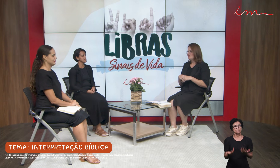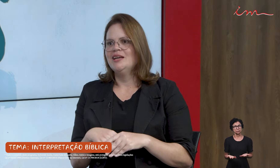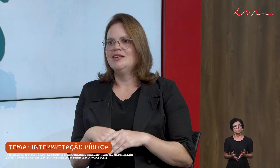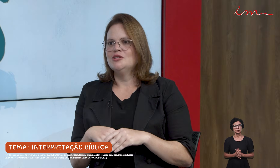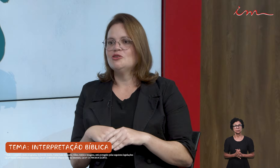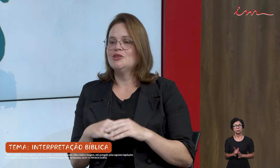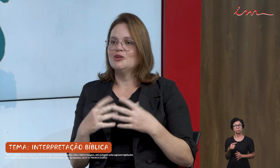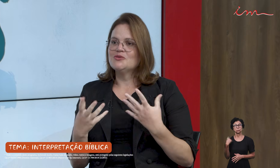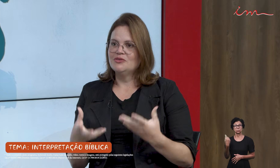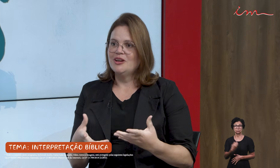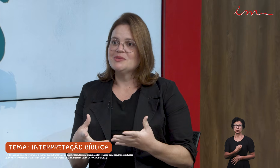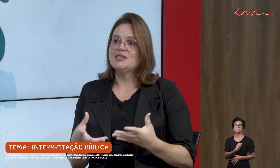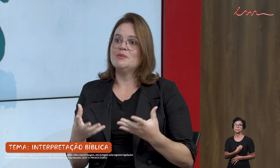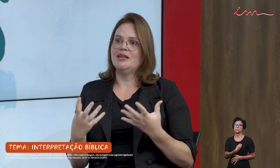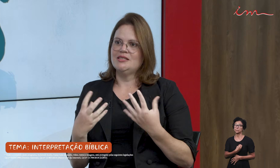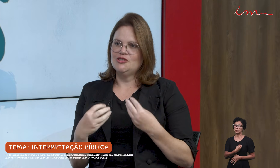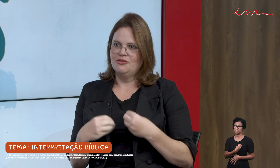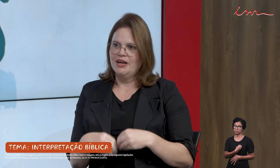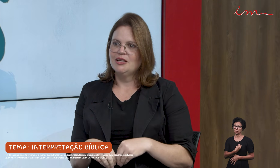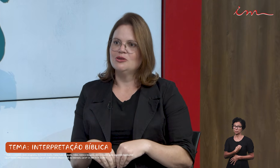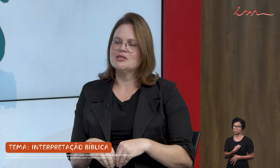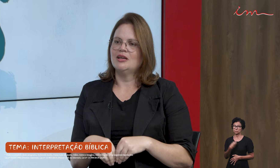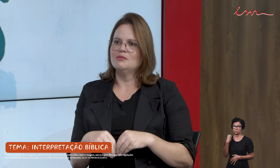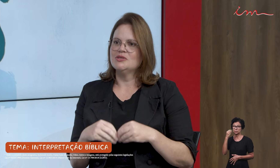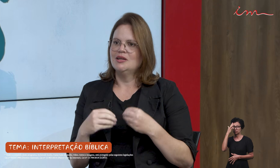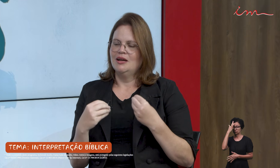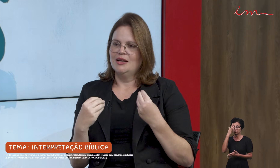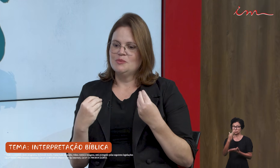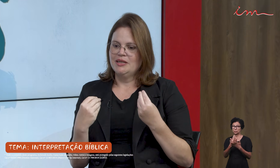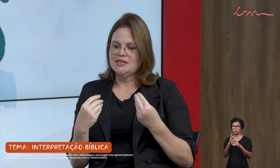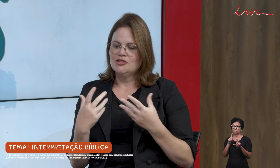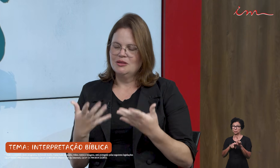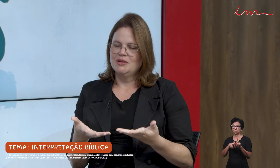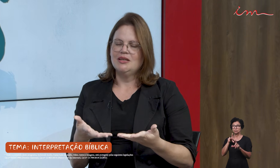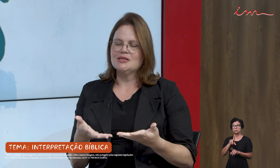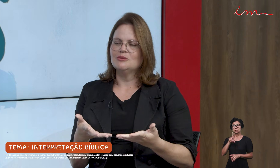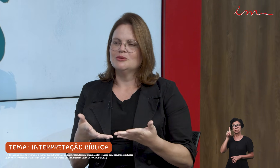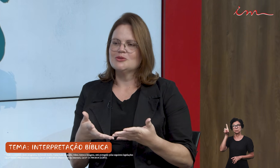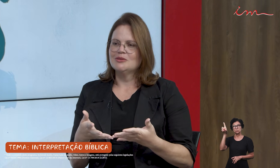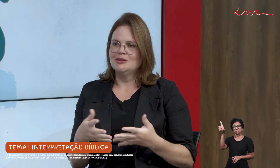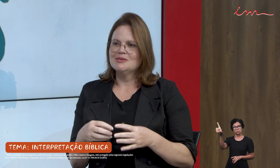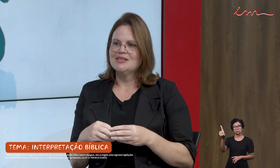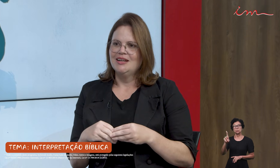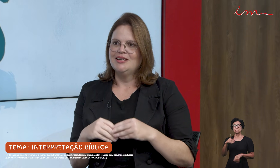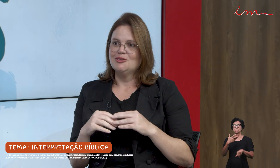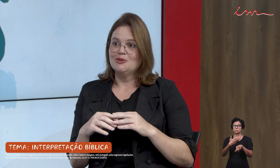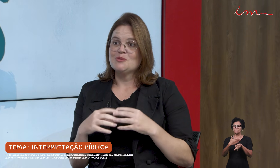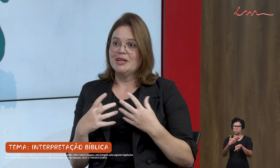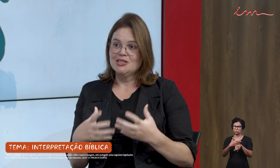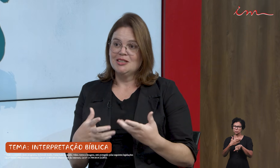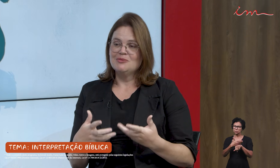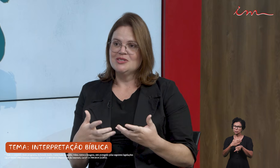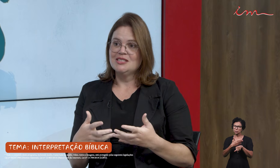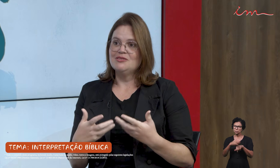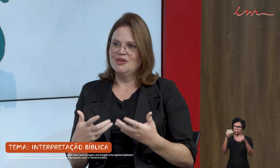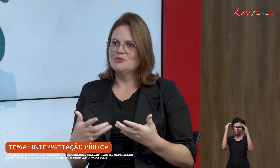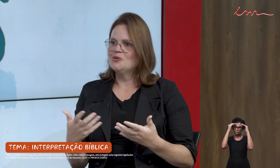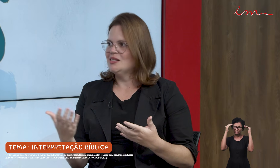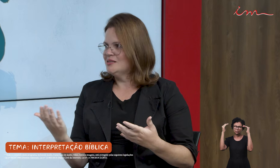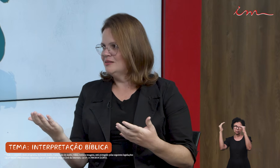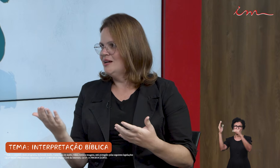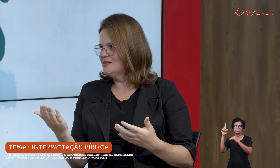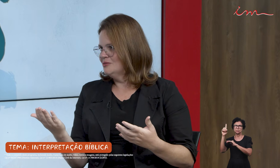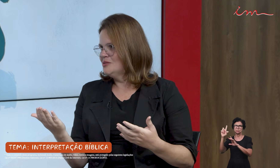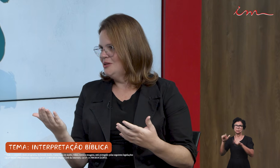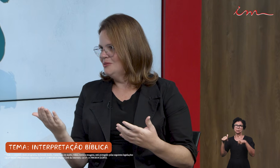Então, isso é o que nós vivemos, a experiência de fé que nós temos, a experiência de dependência com o nosso Deus. Então, nós praticamos isso e vemos